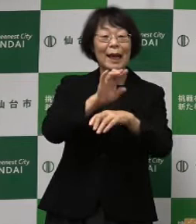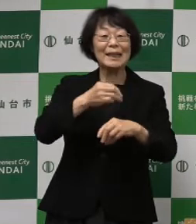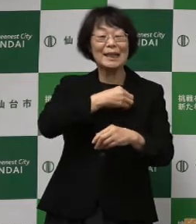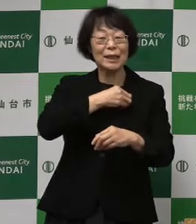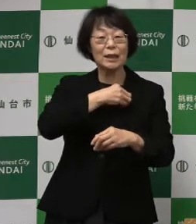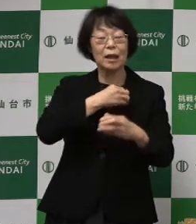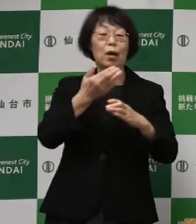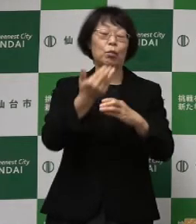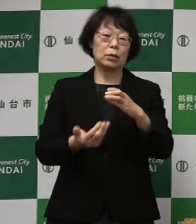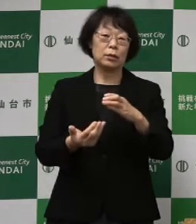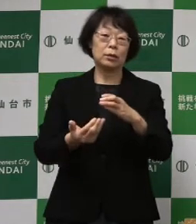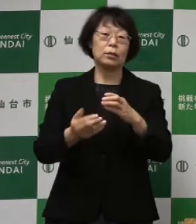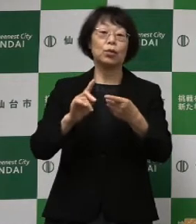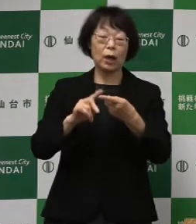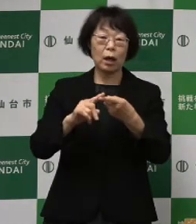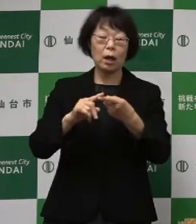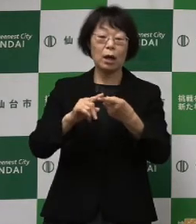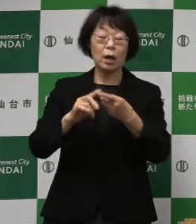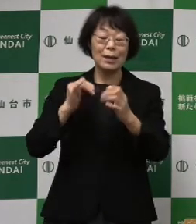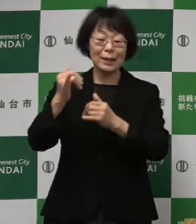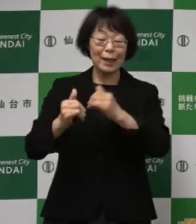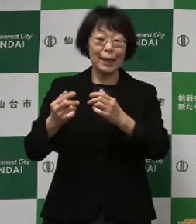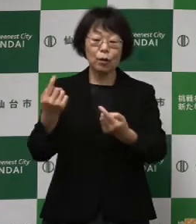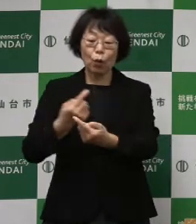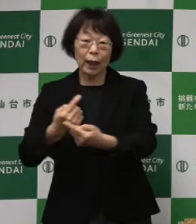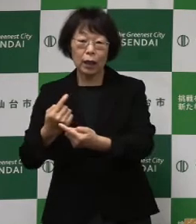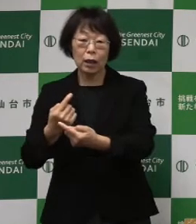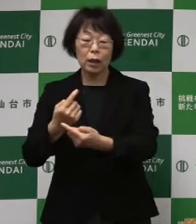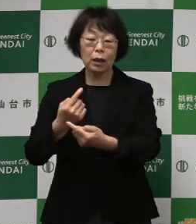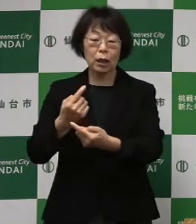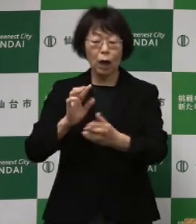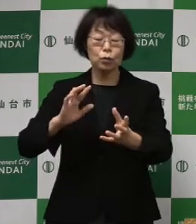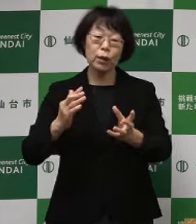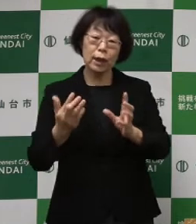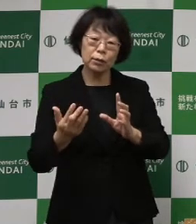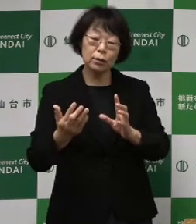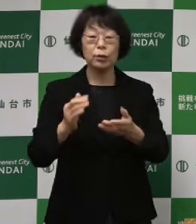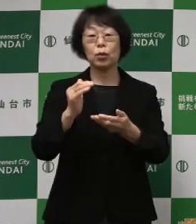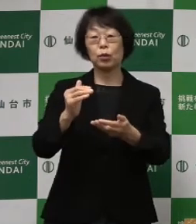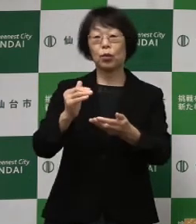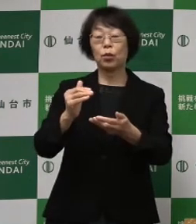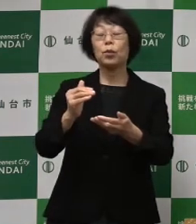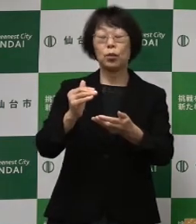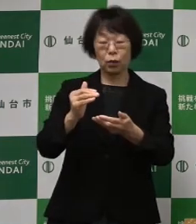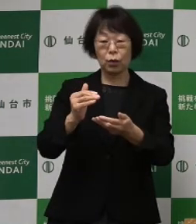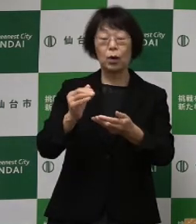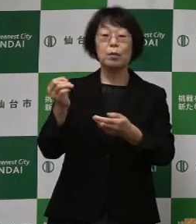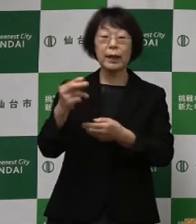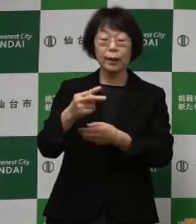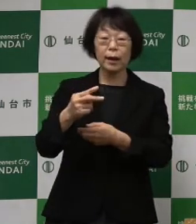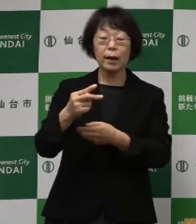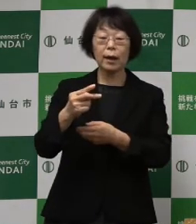選、ですとか、世代交代が動いているなということですとか、それから政